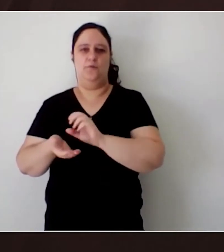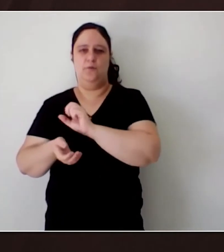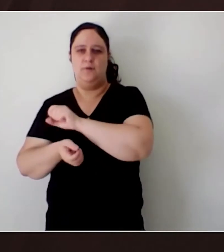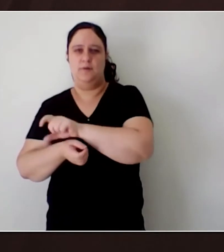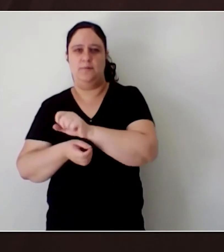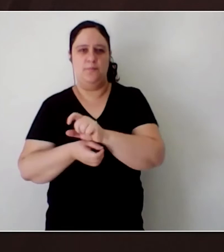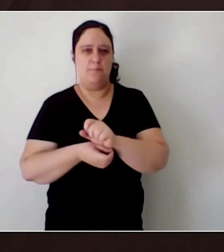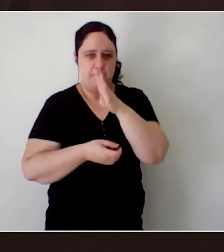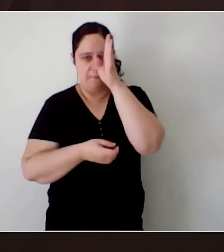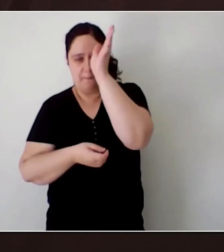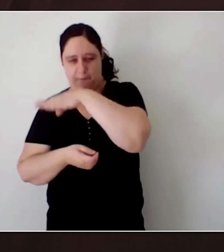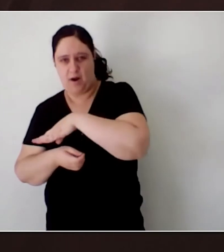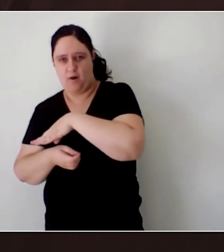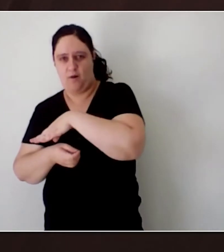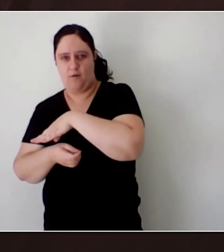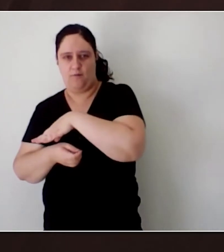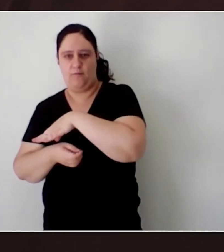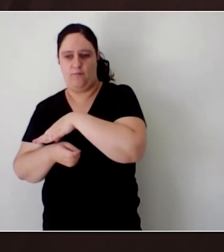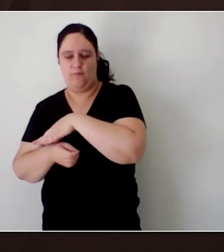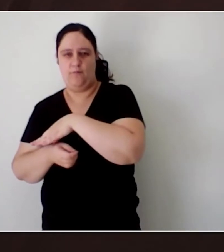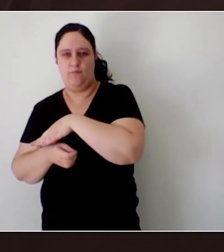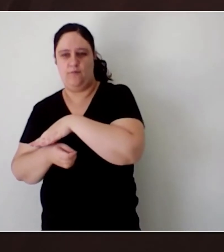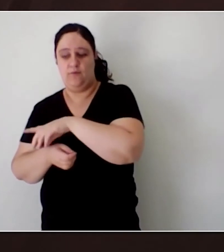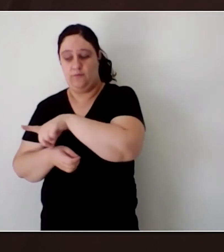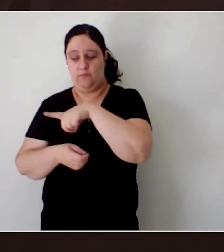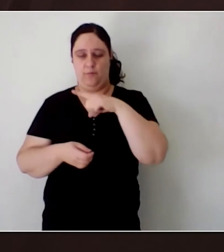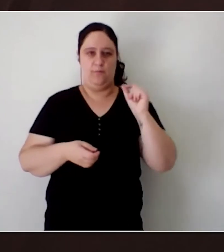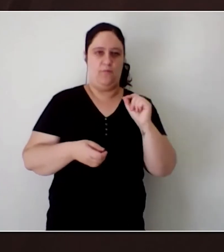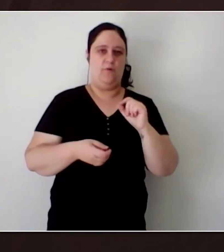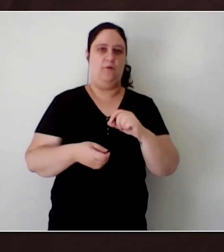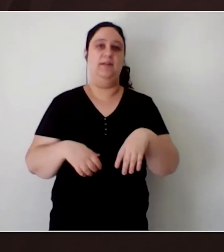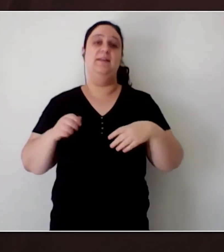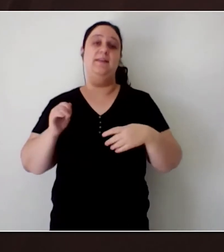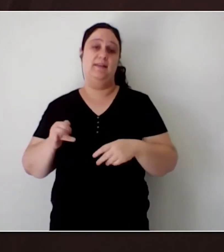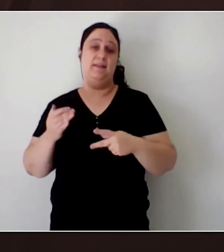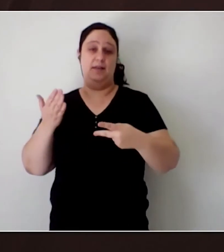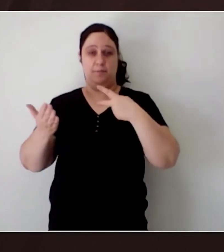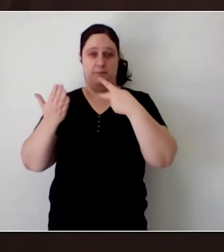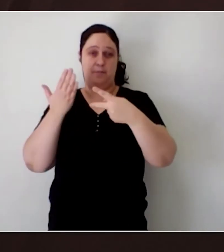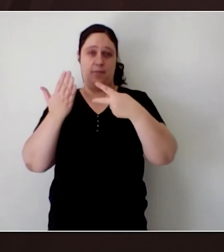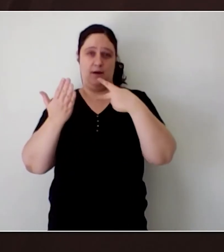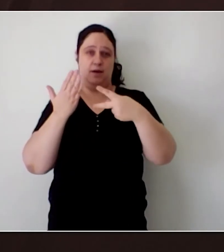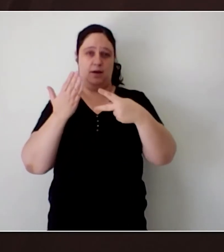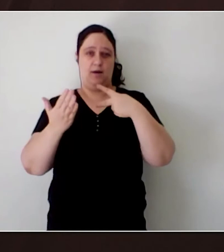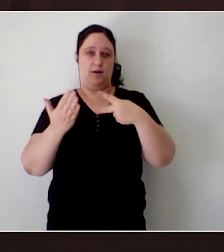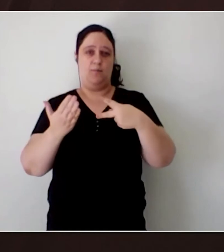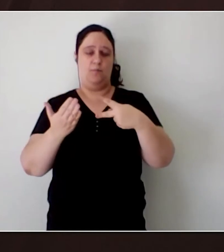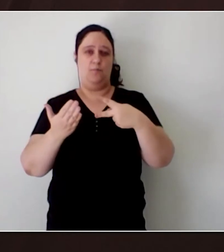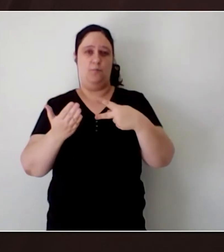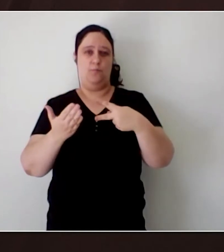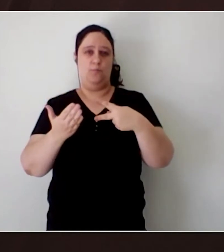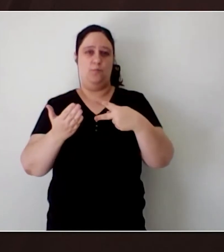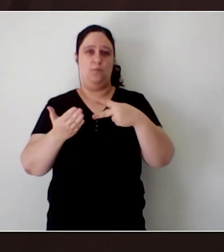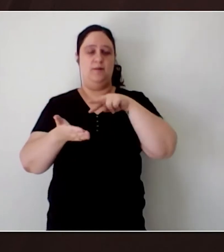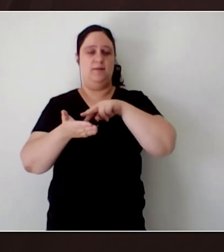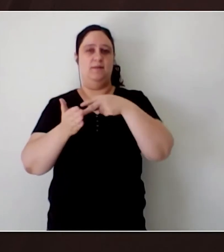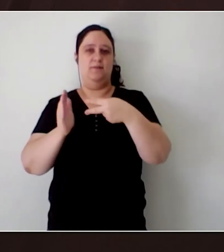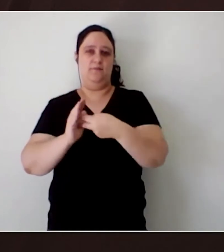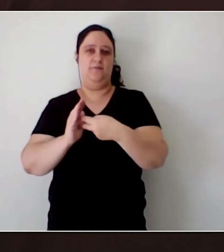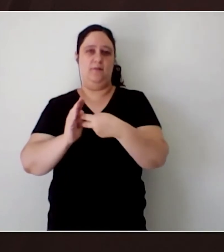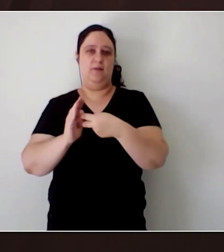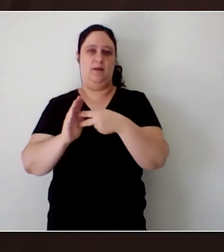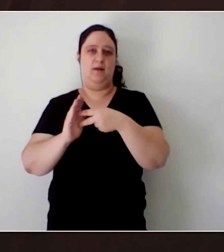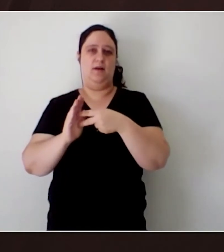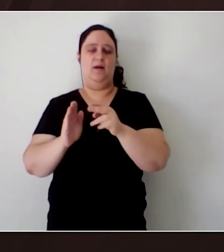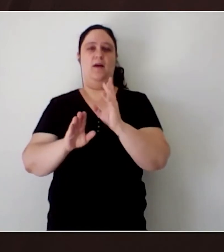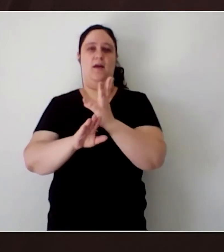se essa parábola corresponde à igreja em Esmina, enquanto os homens dormiam, esses homens são